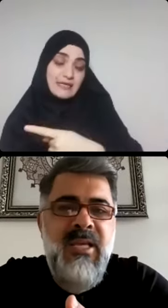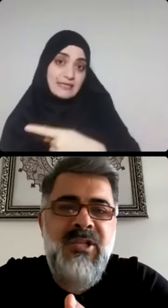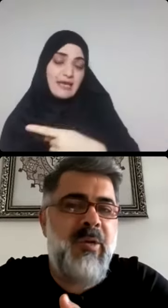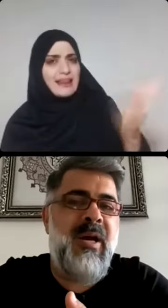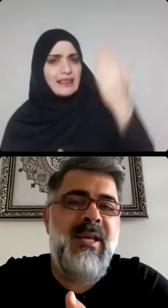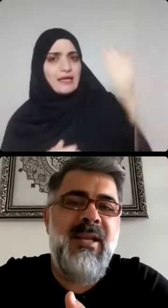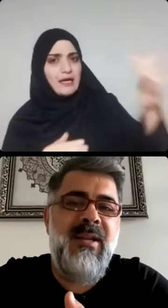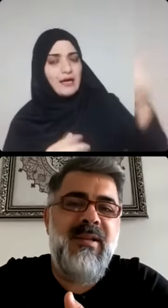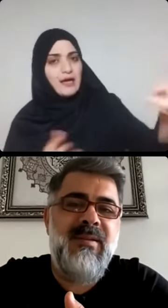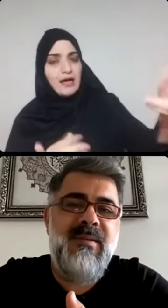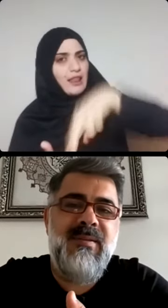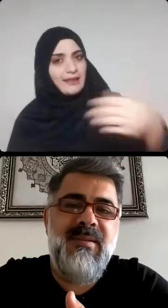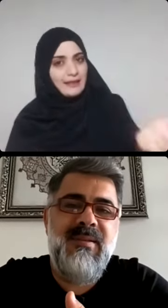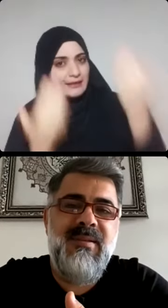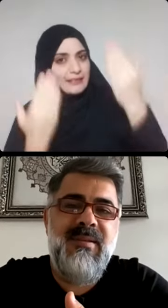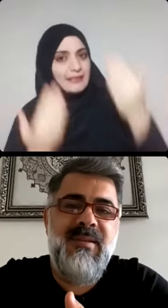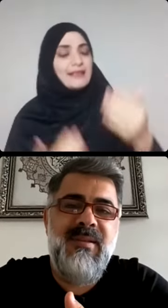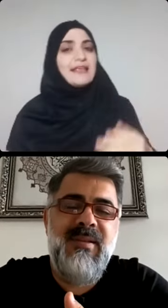ey Cebrail?